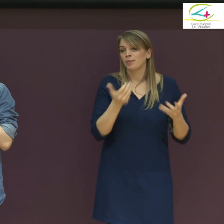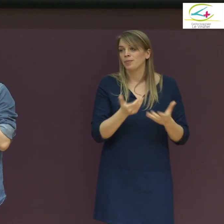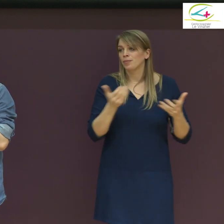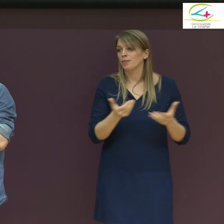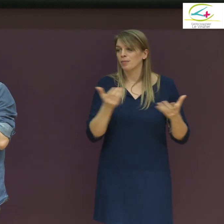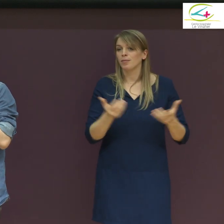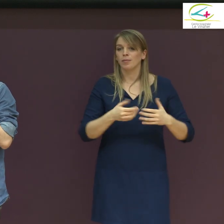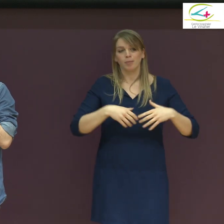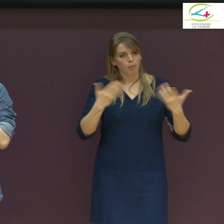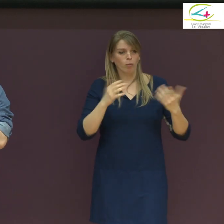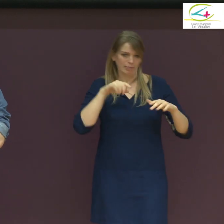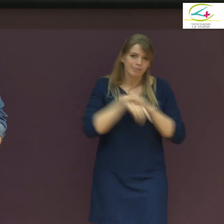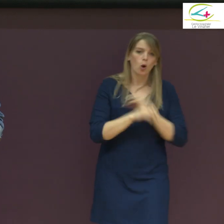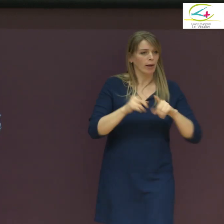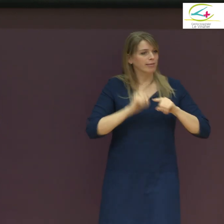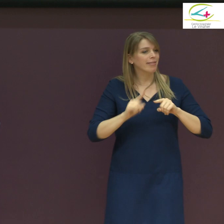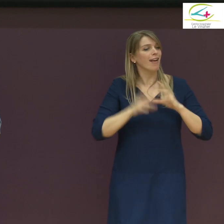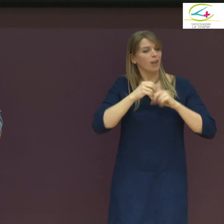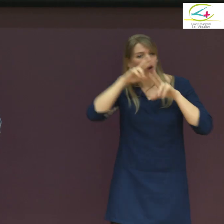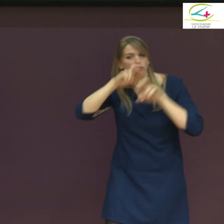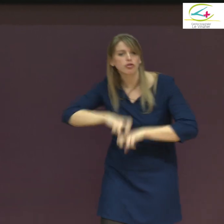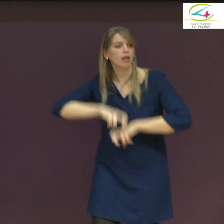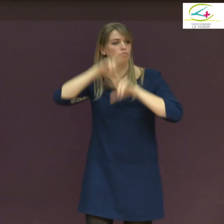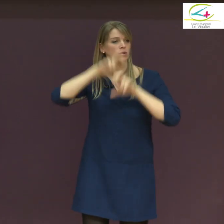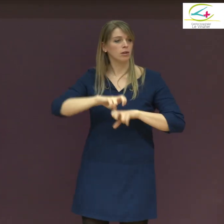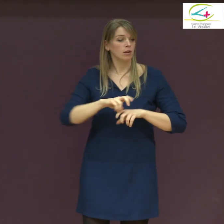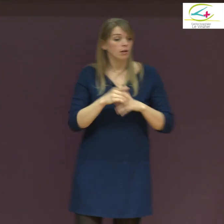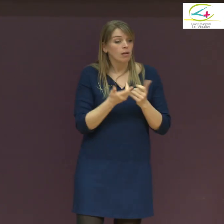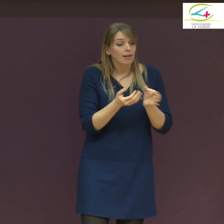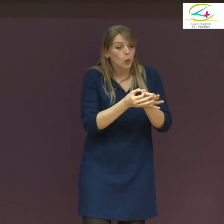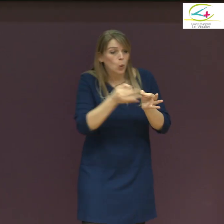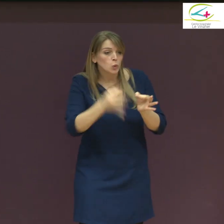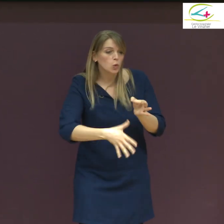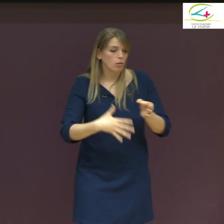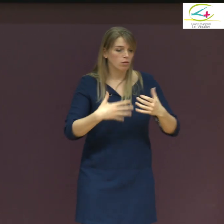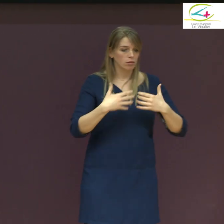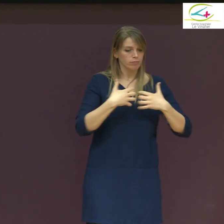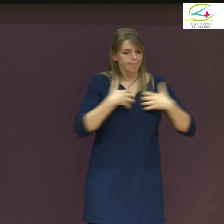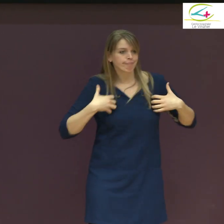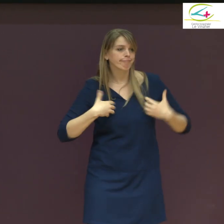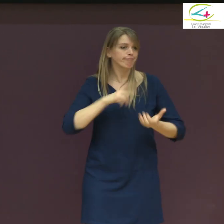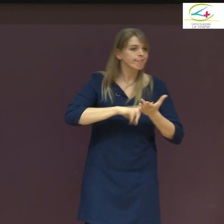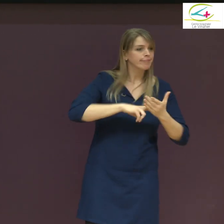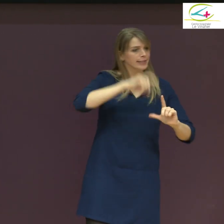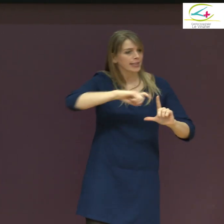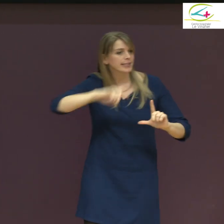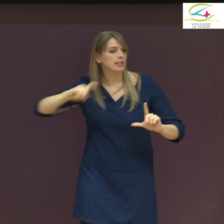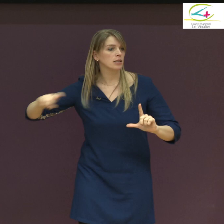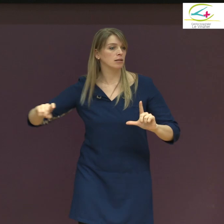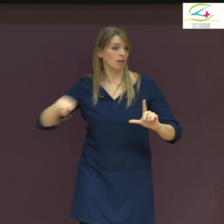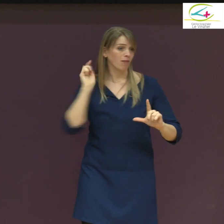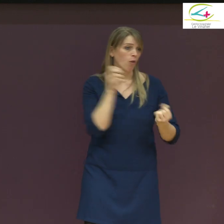on va rentrer un petit peu dans les détails de la recherche, mais pour avoir des conclusions sur une population, il faut un certain